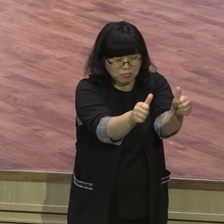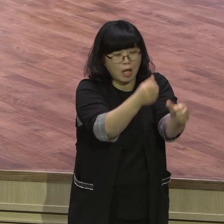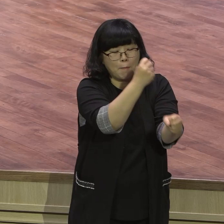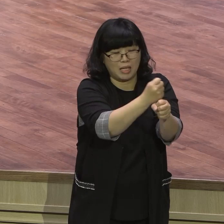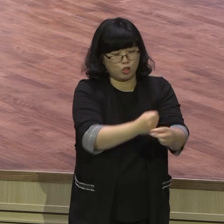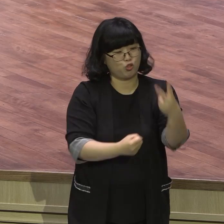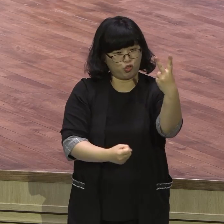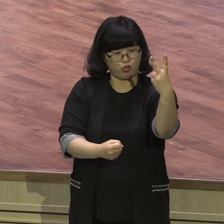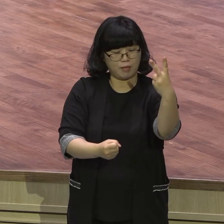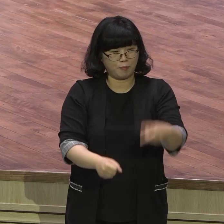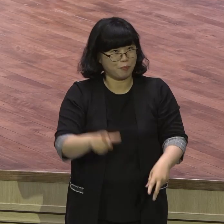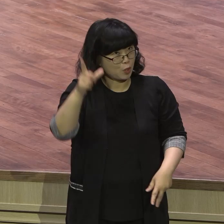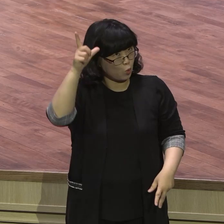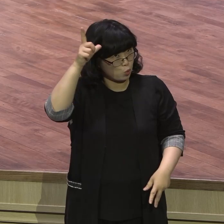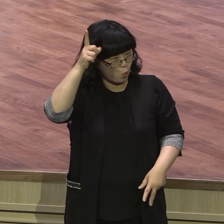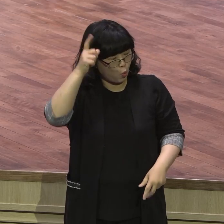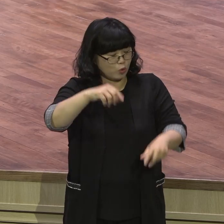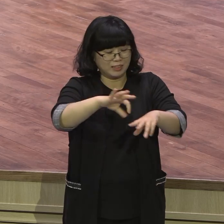세워놓고 갈 거 없다.